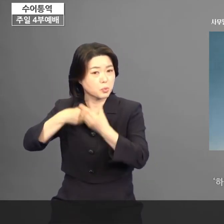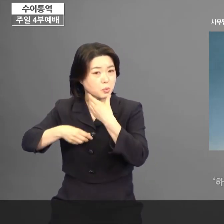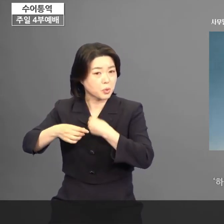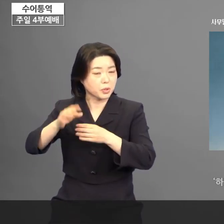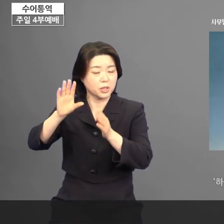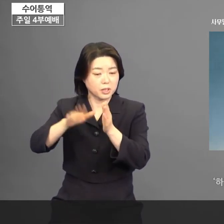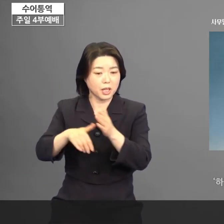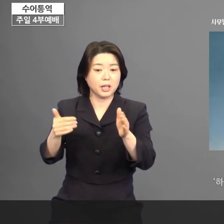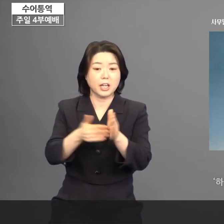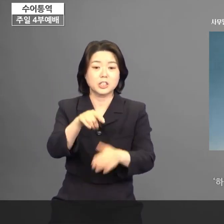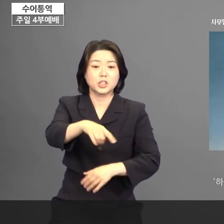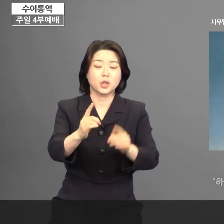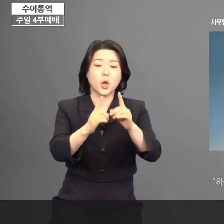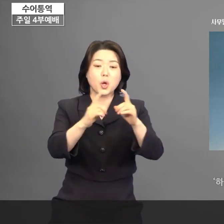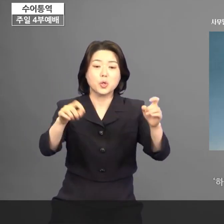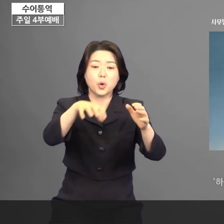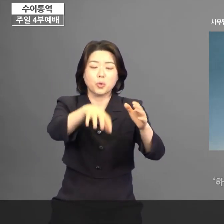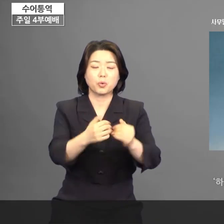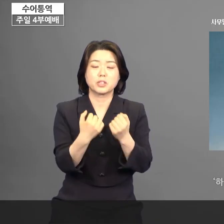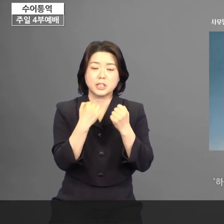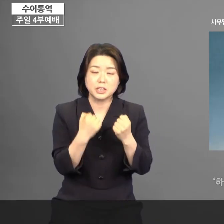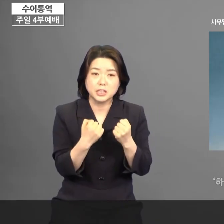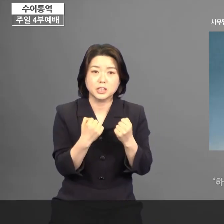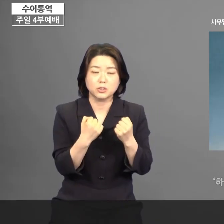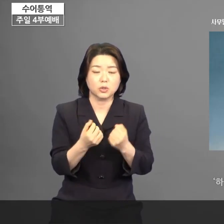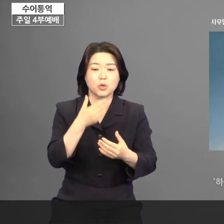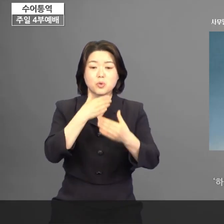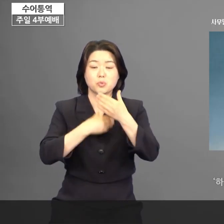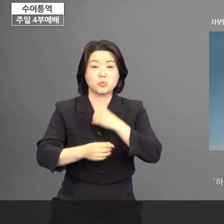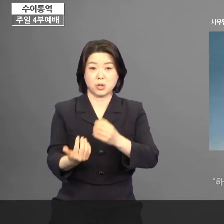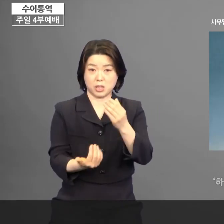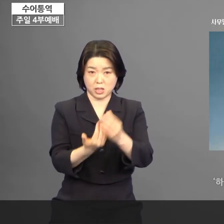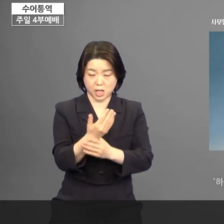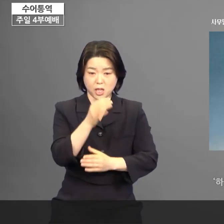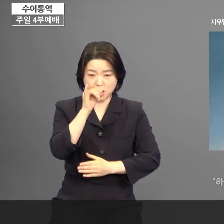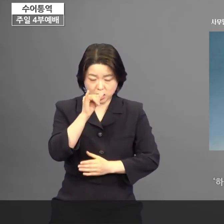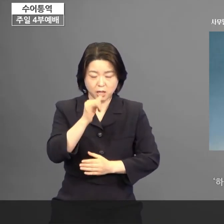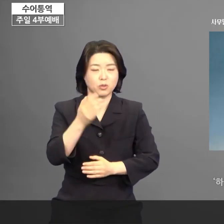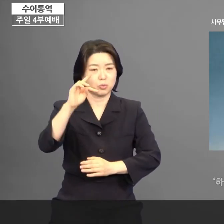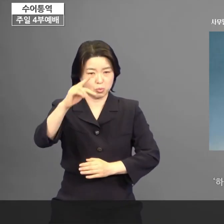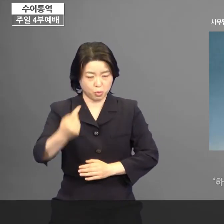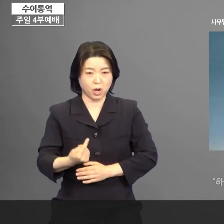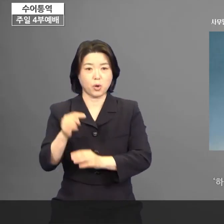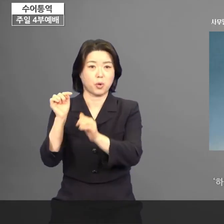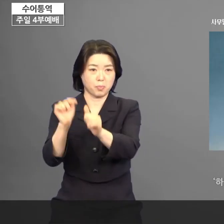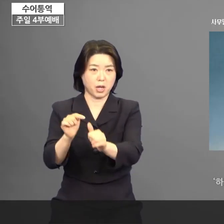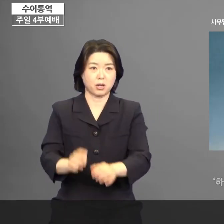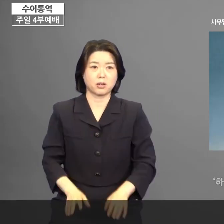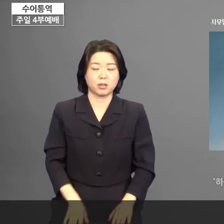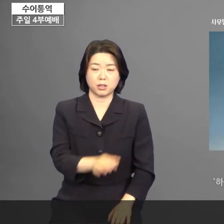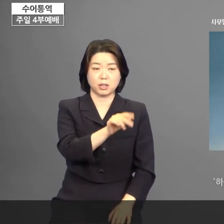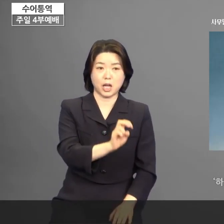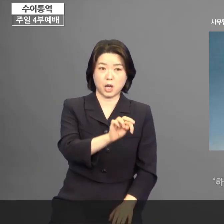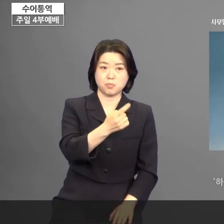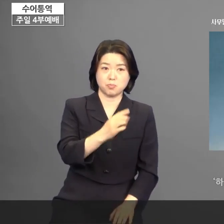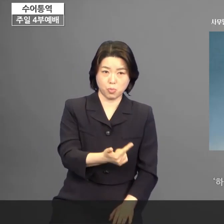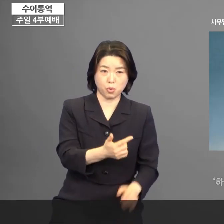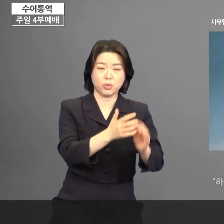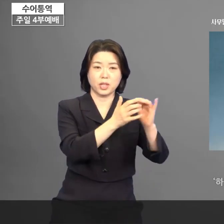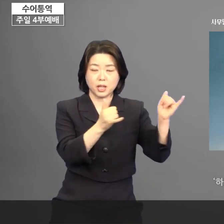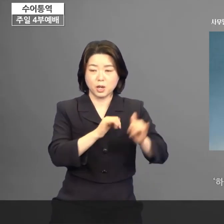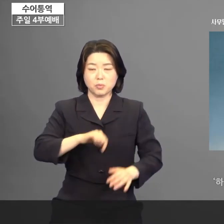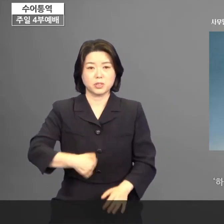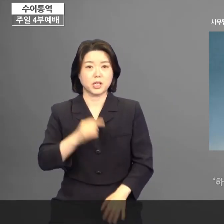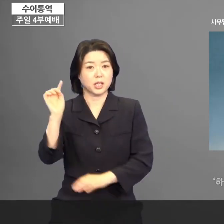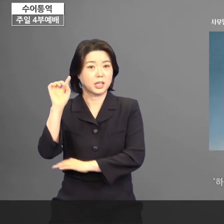머물러 있다가 수염이 다 자란 다음에 돌아오라고 하였다. 암몬 사람들은 자기들이 다윗에게 미움을